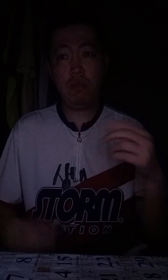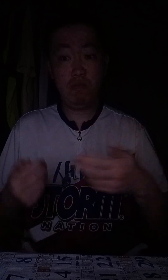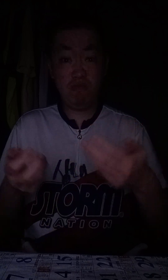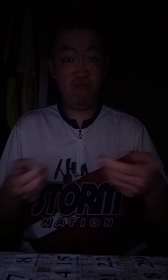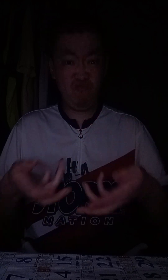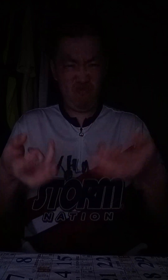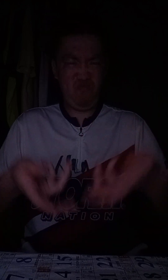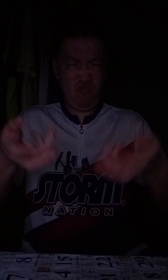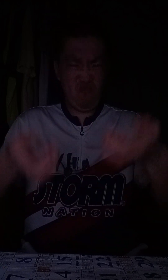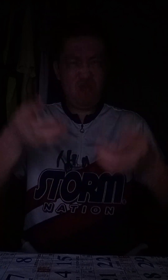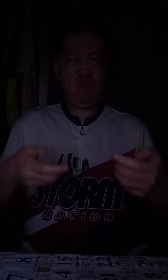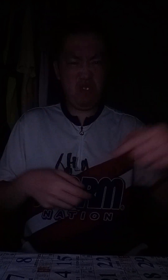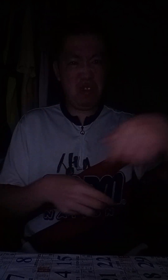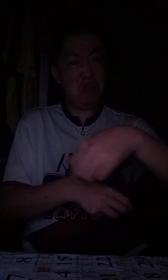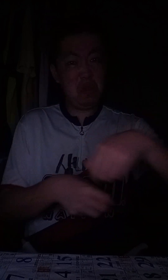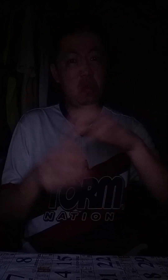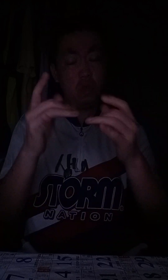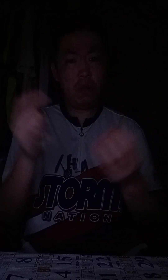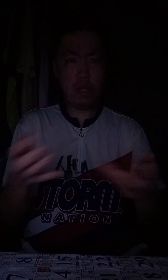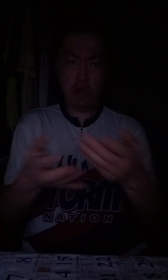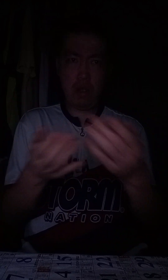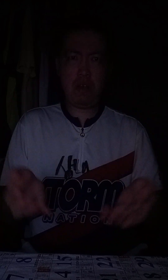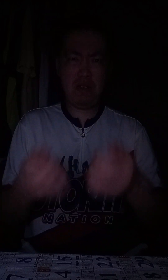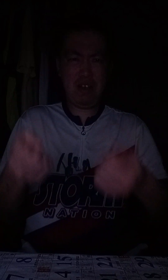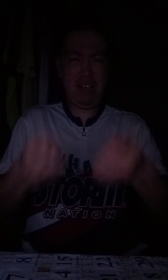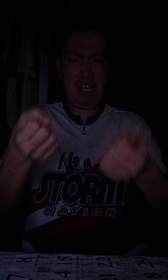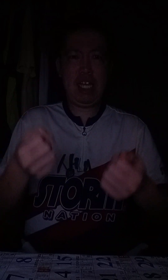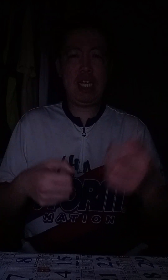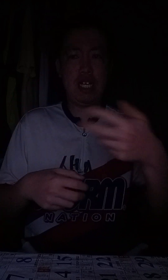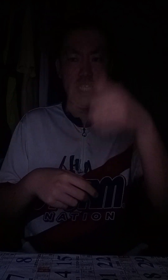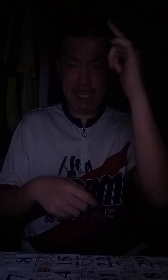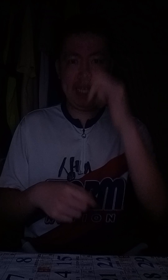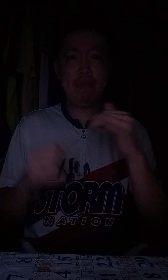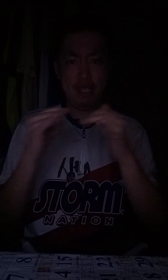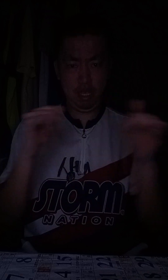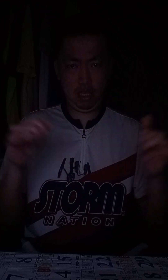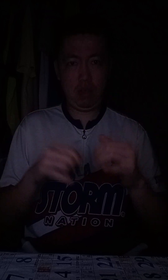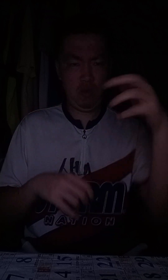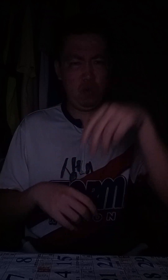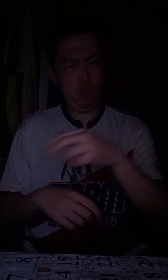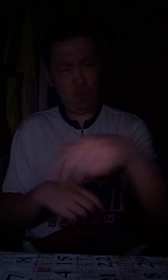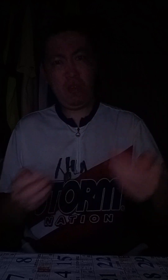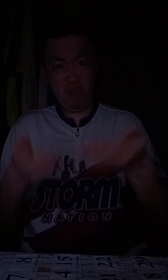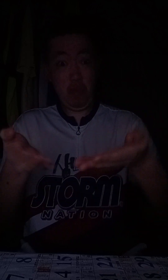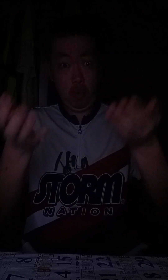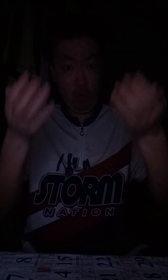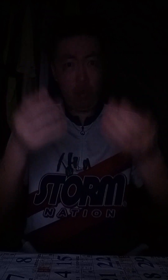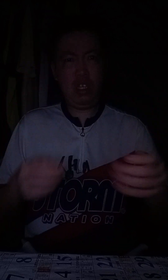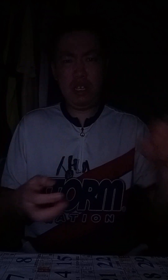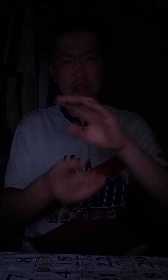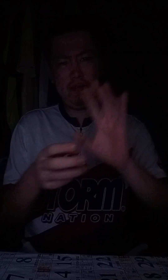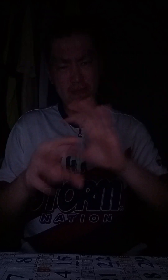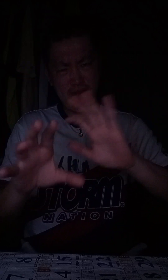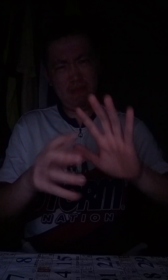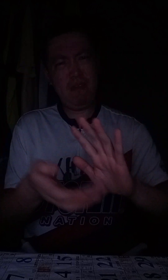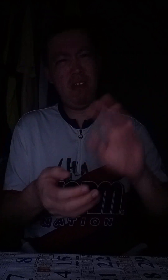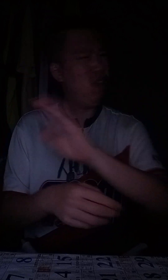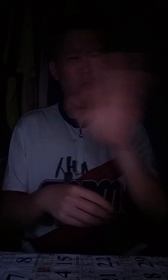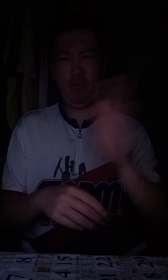마을버스를 들기 위해 구호에 맞춰 안간힘을 쓰는 시민들. 차체는 들썩거리지만 바퀴는 흠쩍도 하지